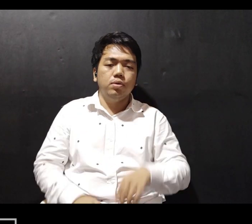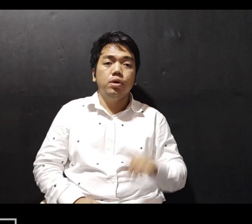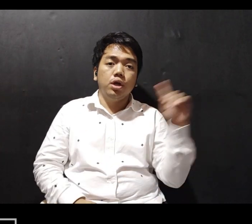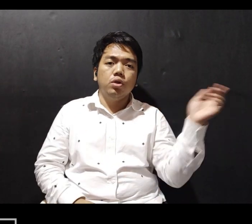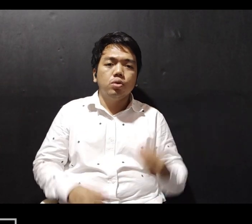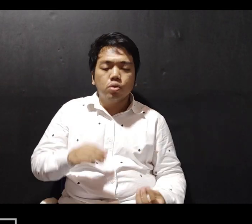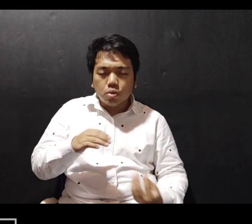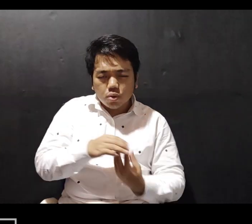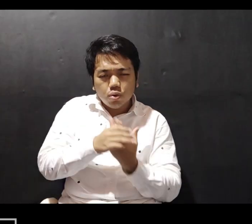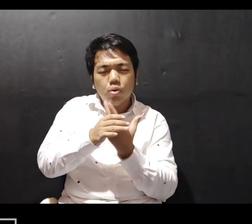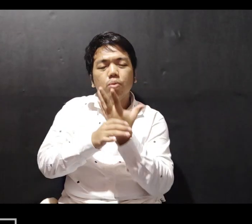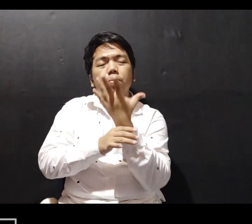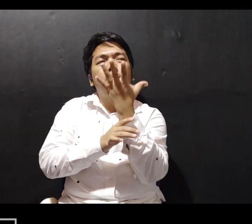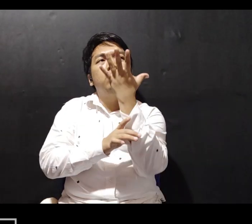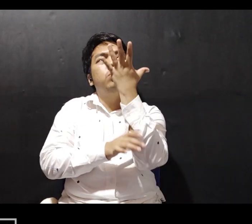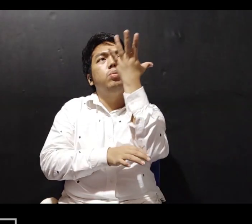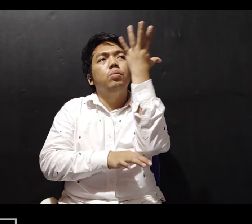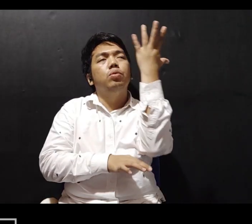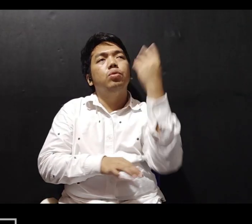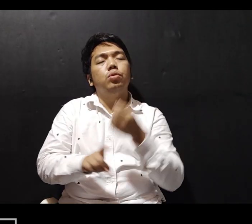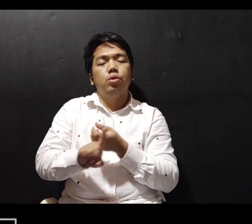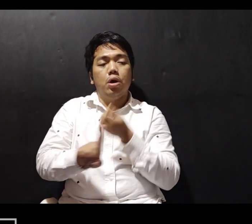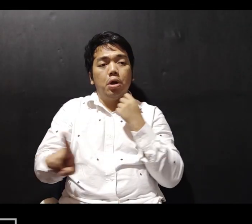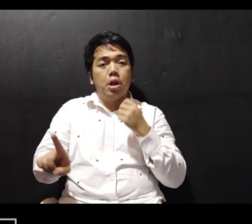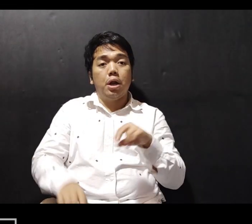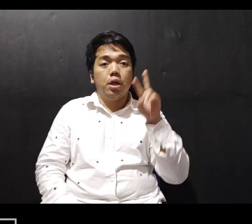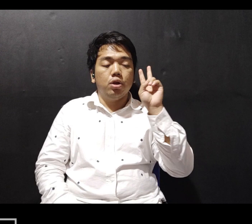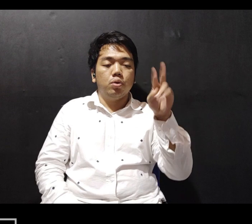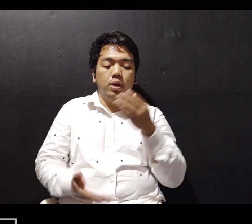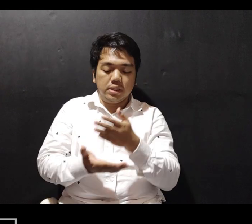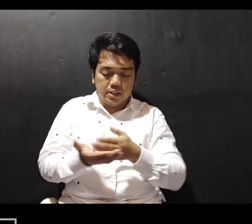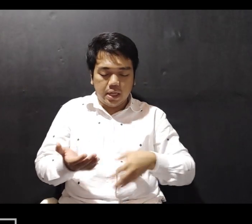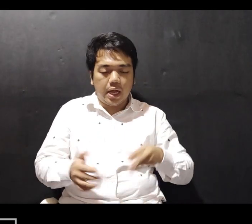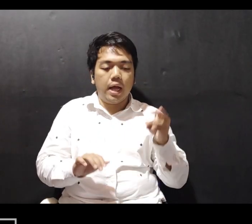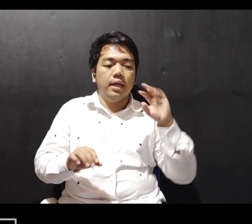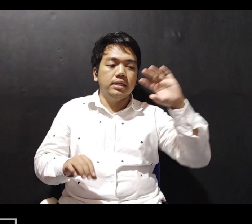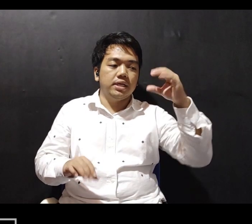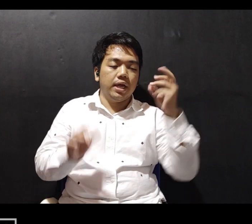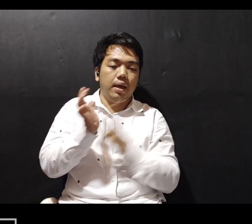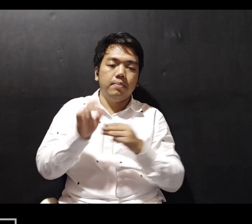dalam waktu 90 hari dari 2,5 cm menjadi